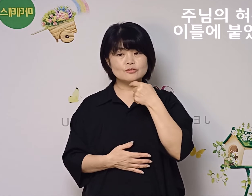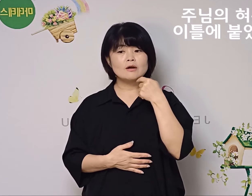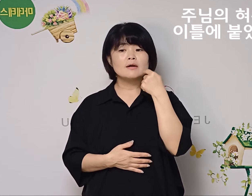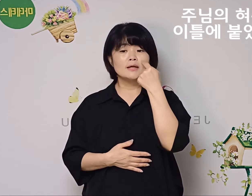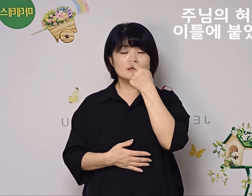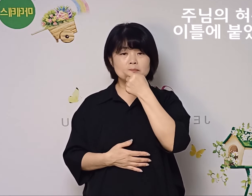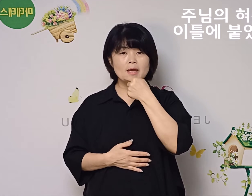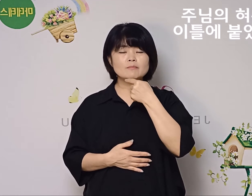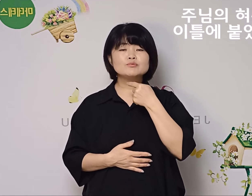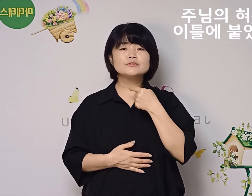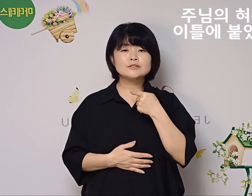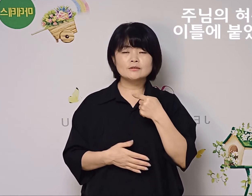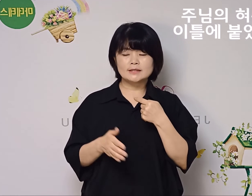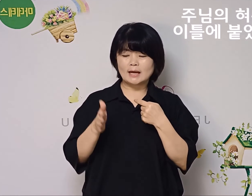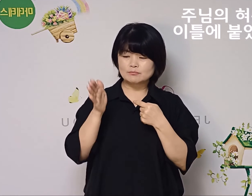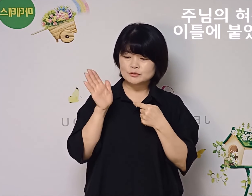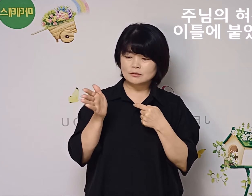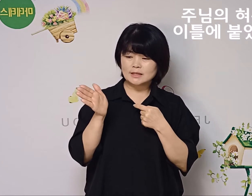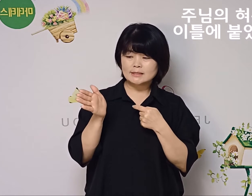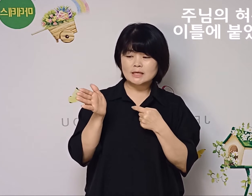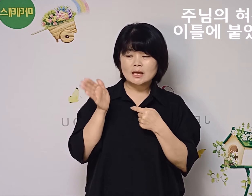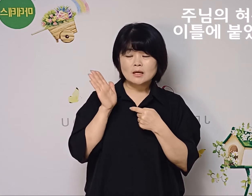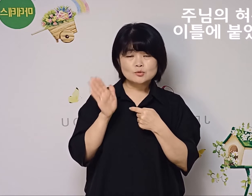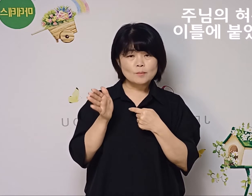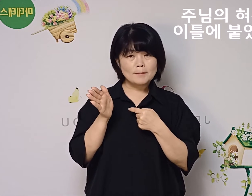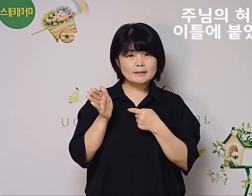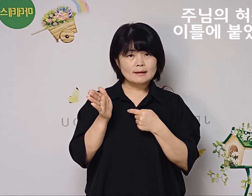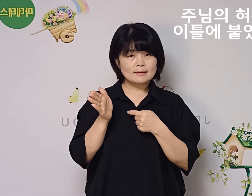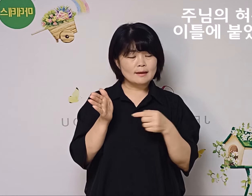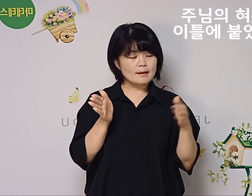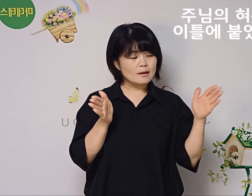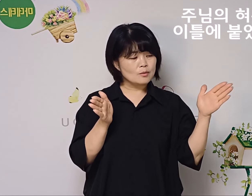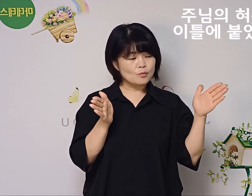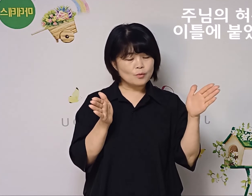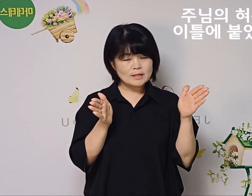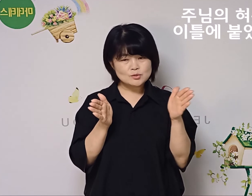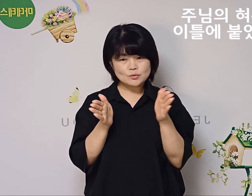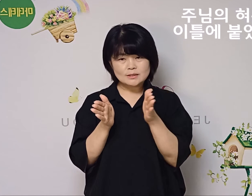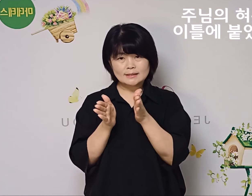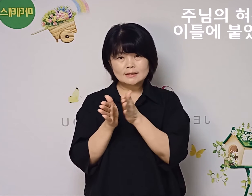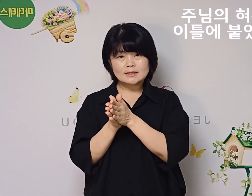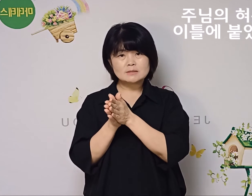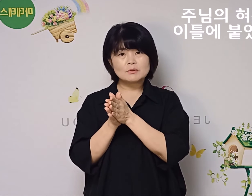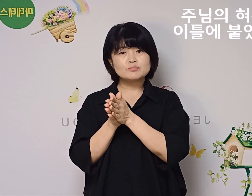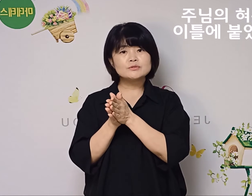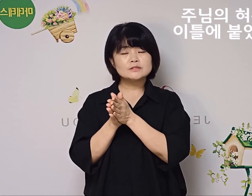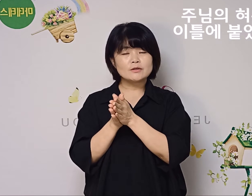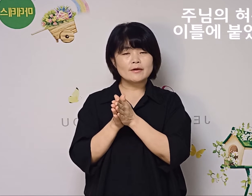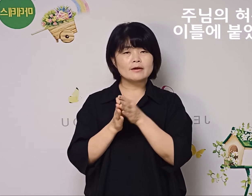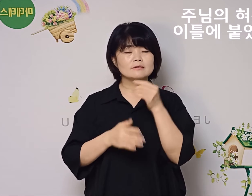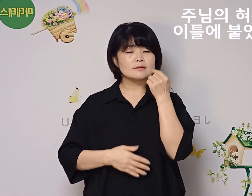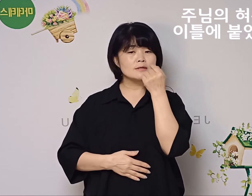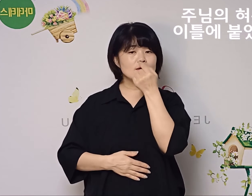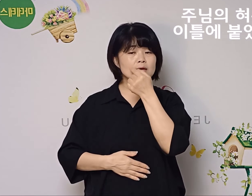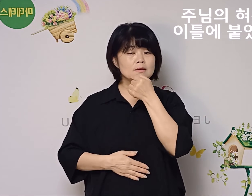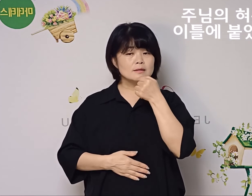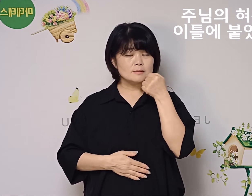주시고요. 입에 붙었다는 손바닥에 왼손을 갖다 대시면 붙은 거예요. 그래서